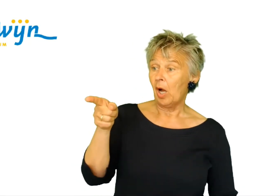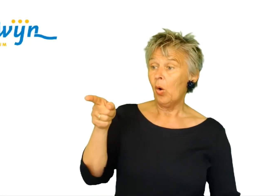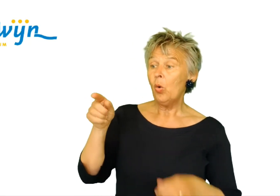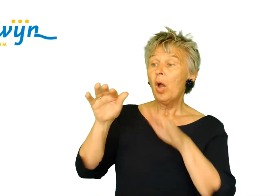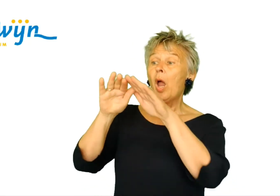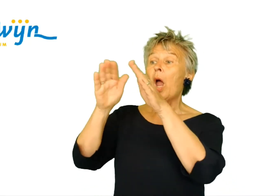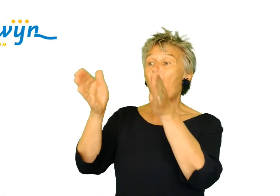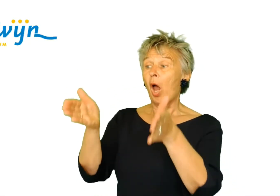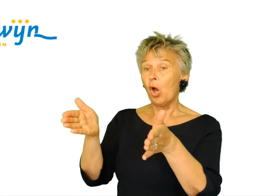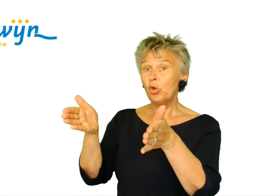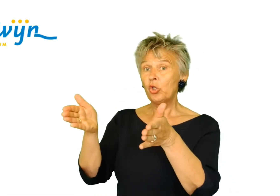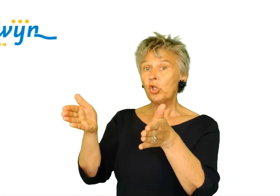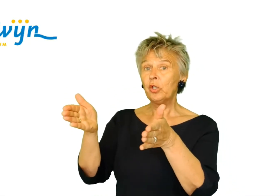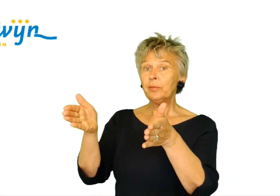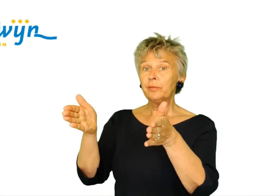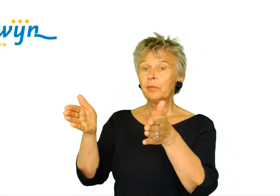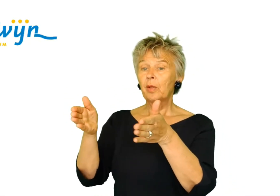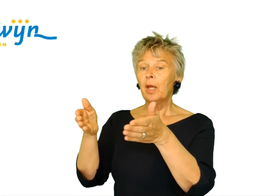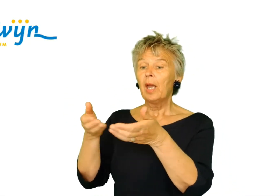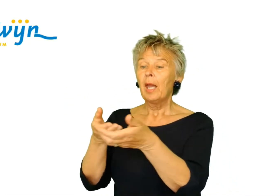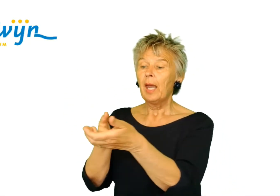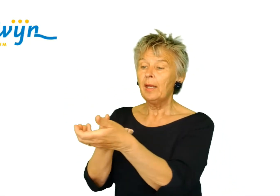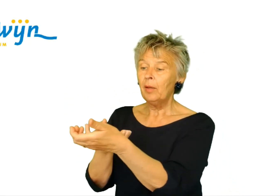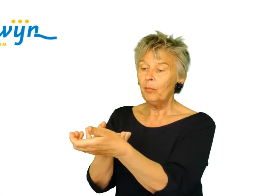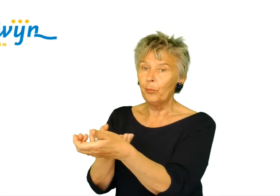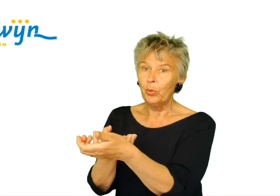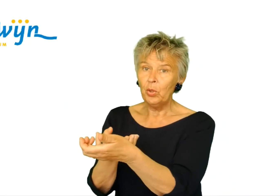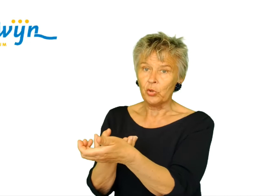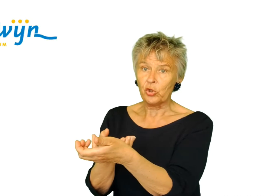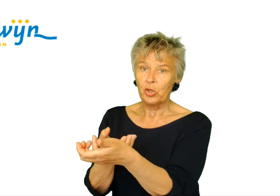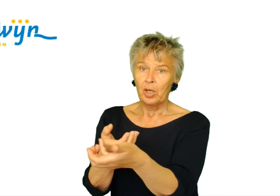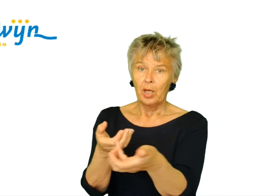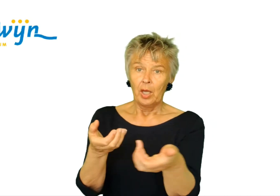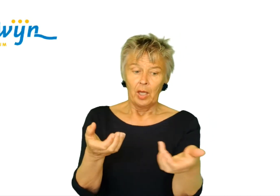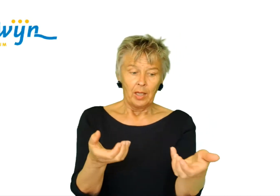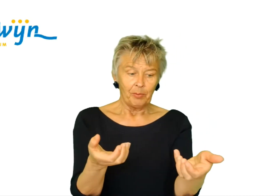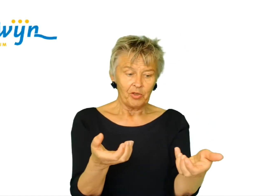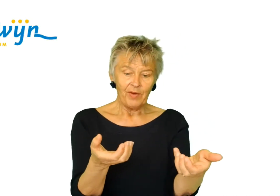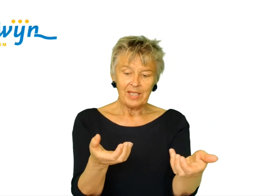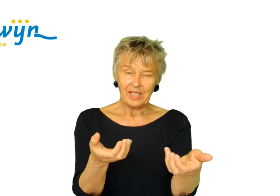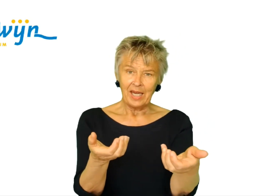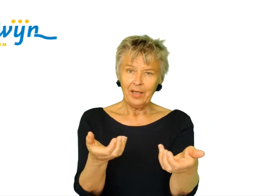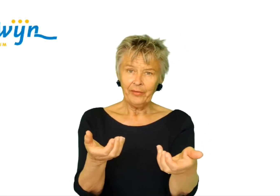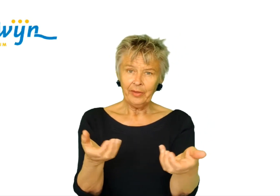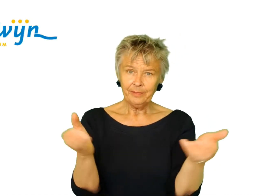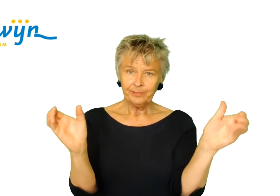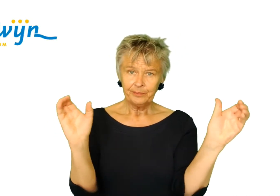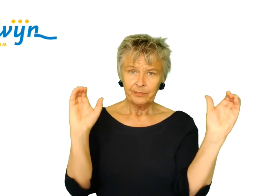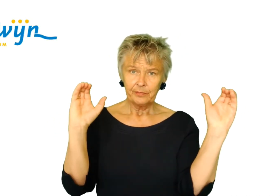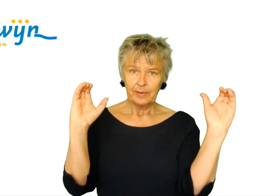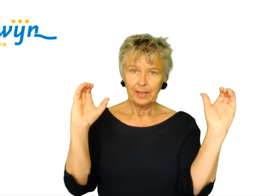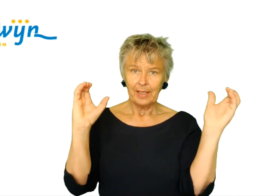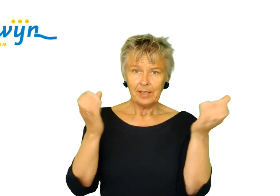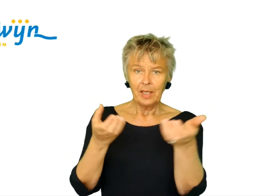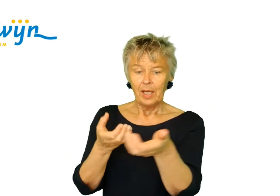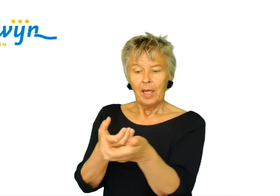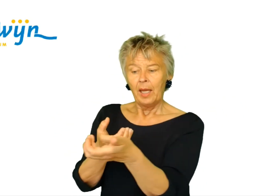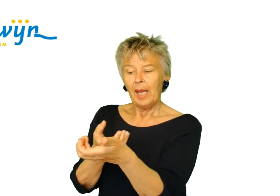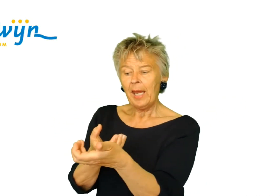jouw huisje en dan blus. Je hebt twee zeehanden. Kijk deze. En